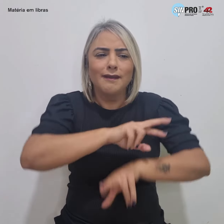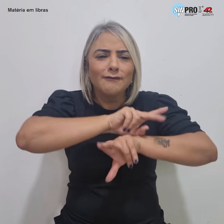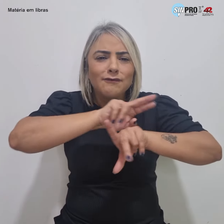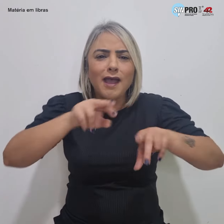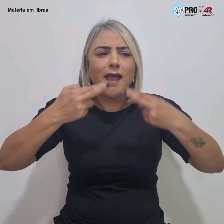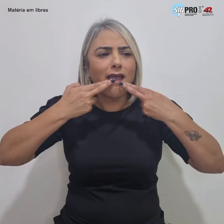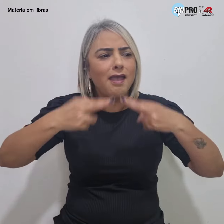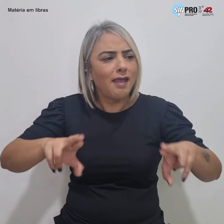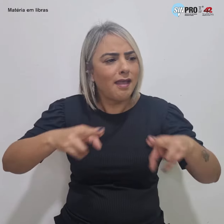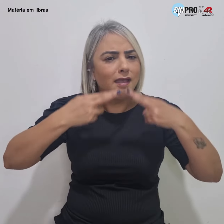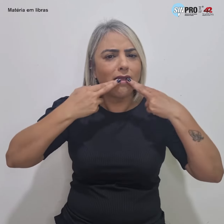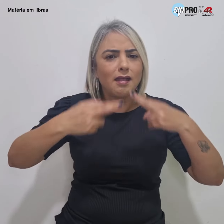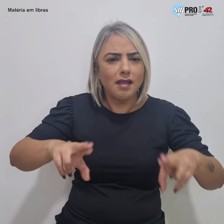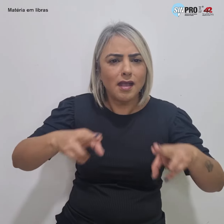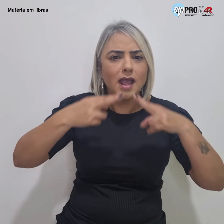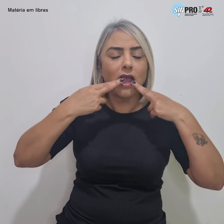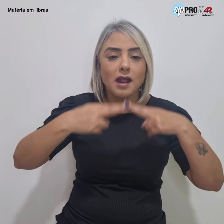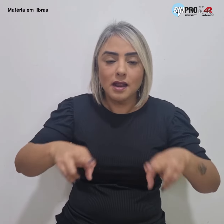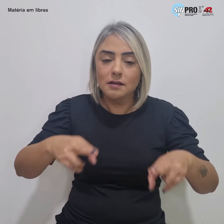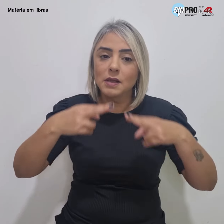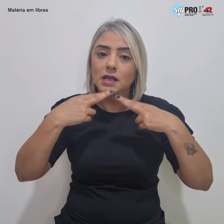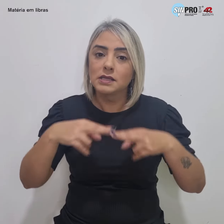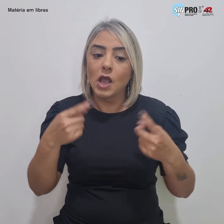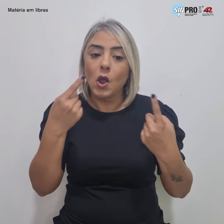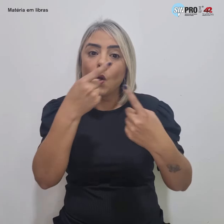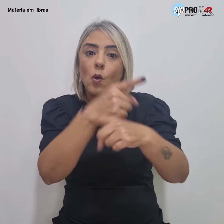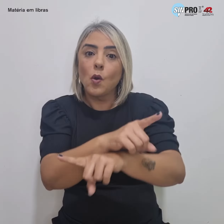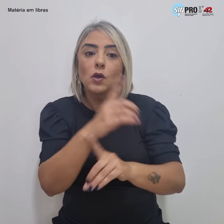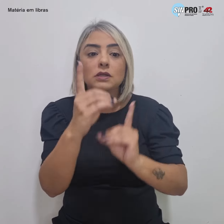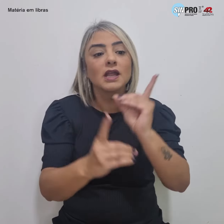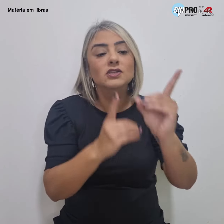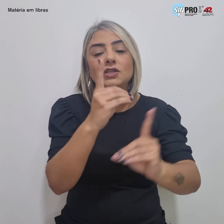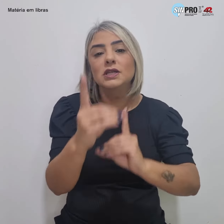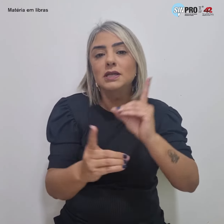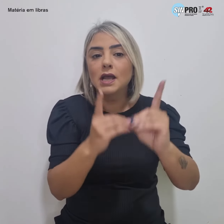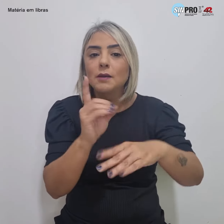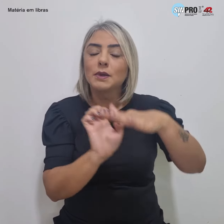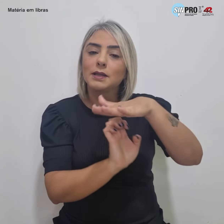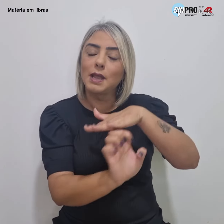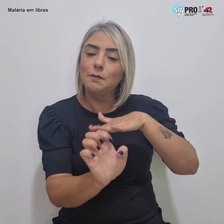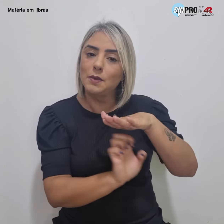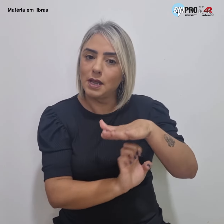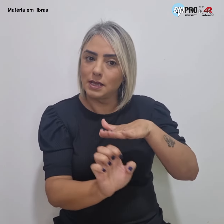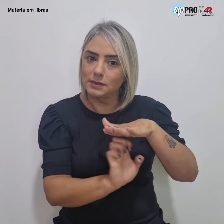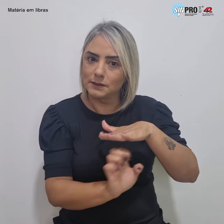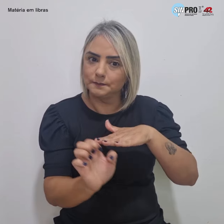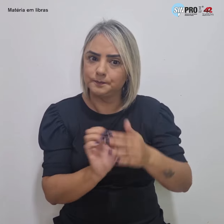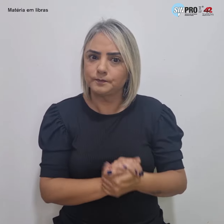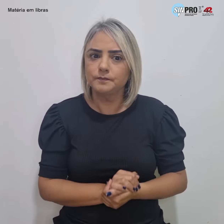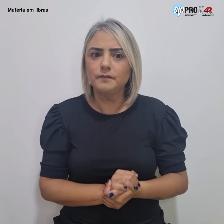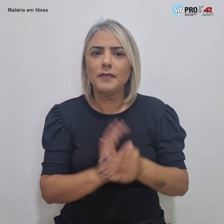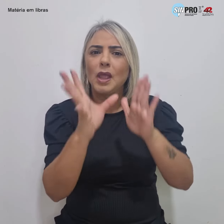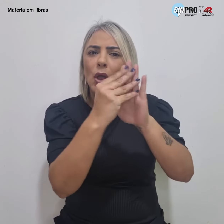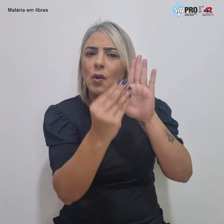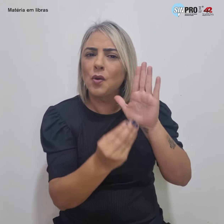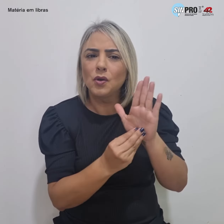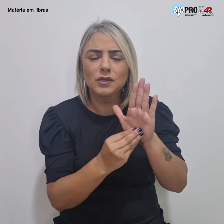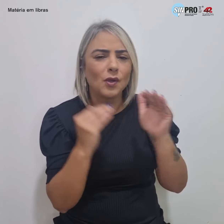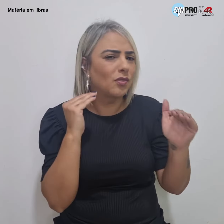de reclamações foram registradas contra a dinâmica adotada pela empresa conteúdo em desacordo com